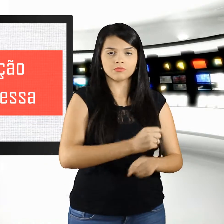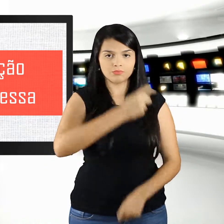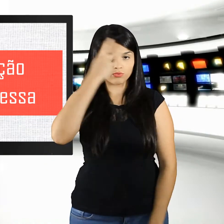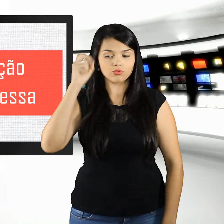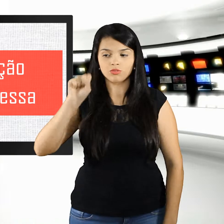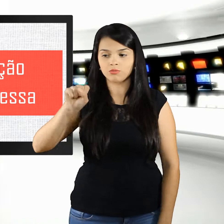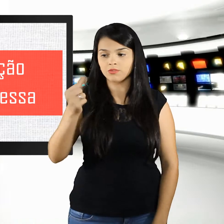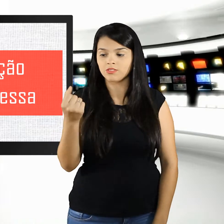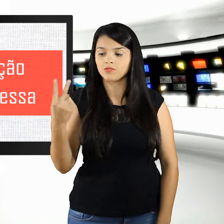8.623 inscritos,